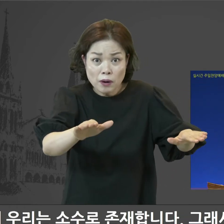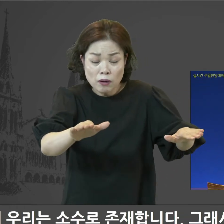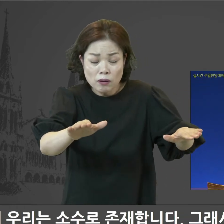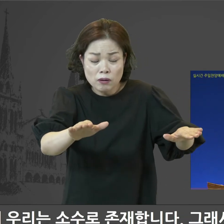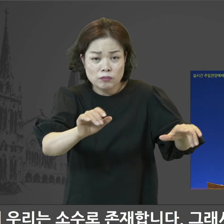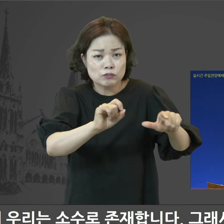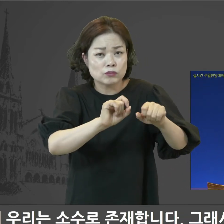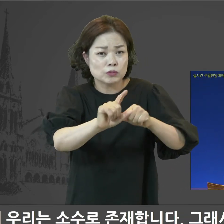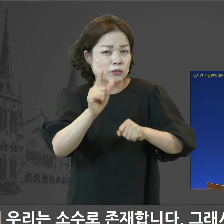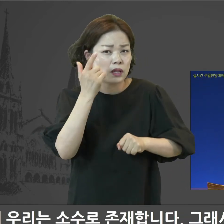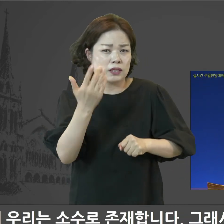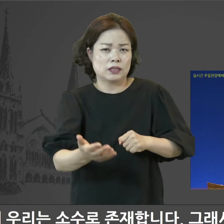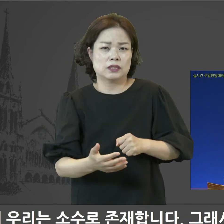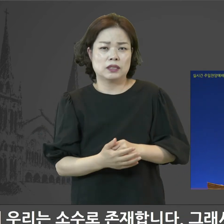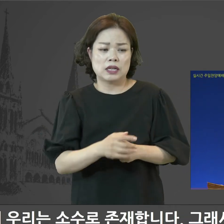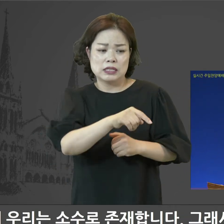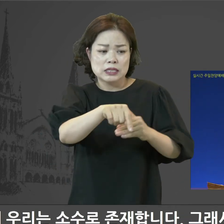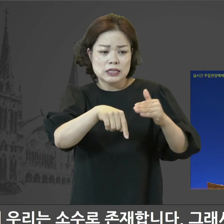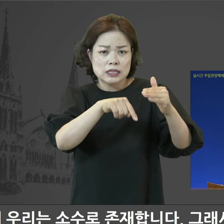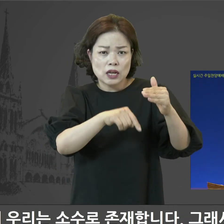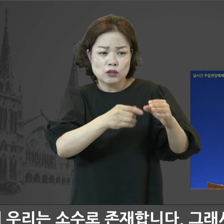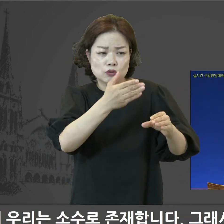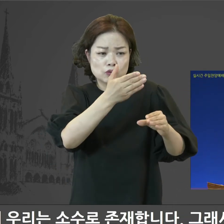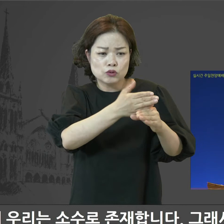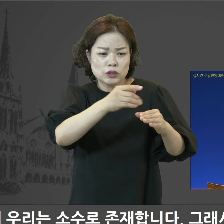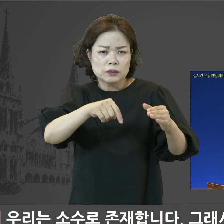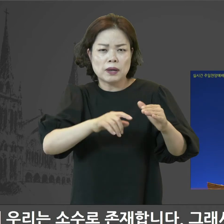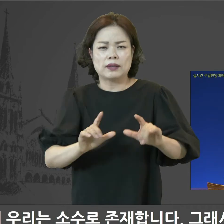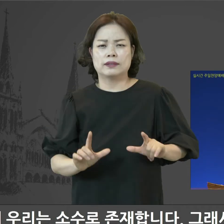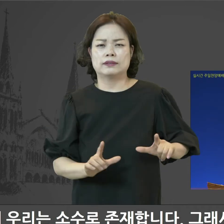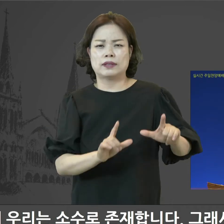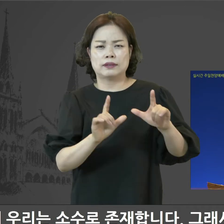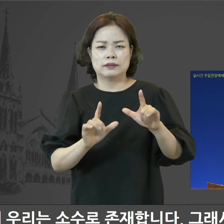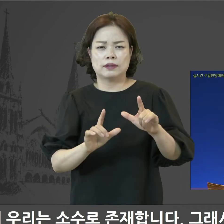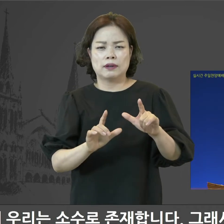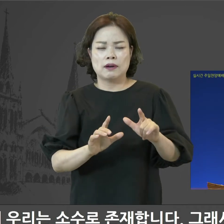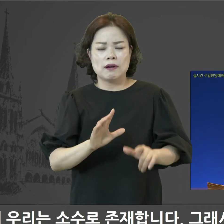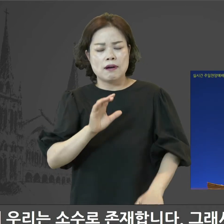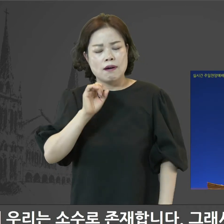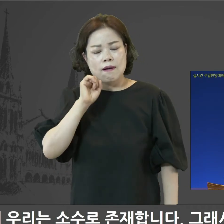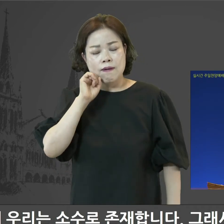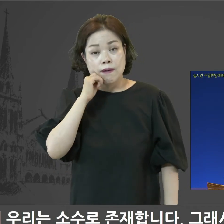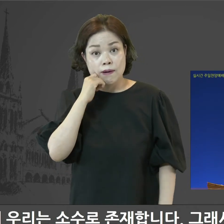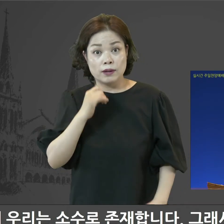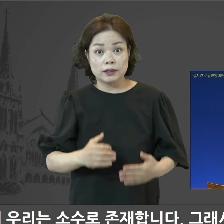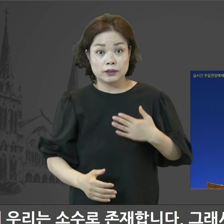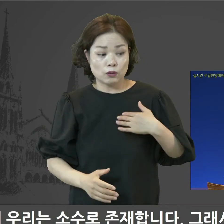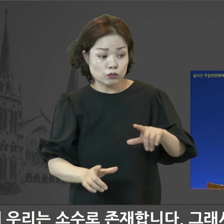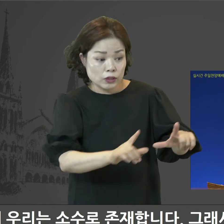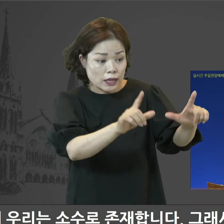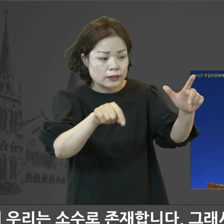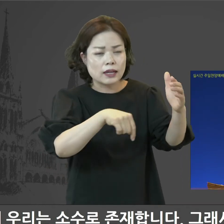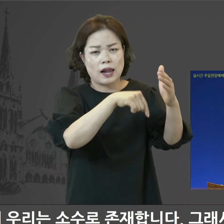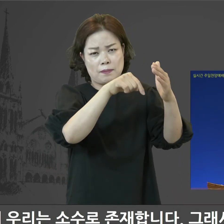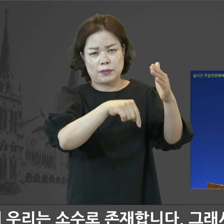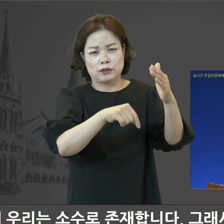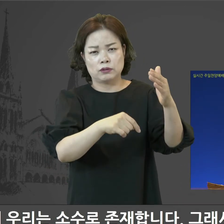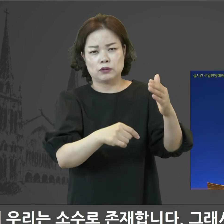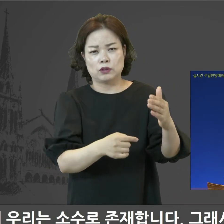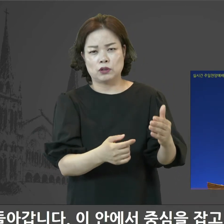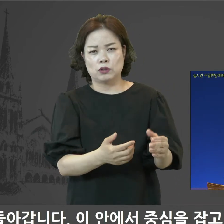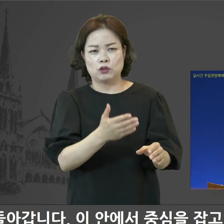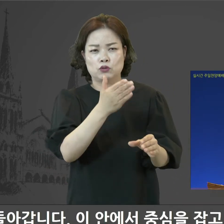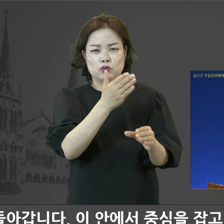부분 아닙니까? 이 안에서 중심을 잡고 살아간다는 것이 참으로 쉽지 않은데, 저는 우리의 삶에